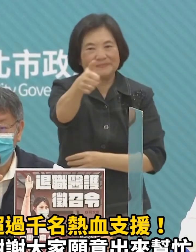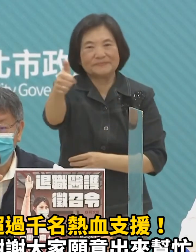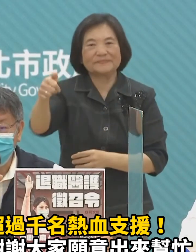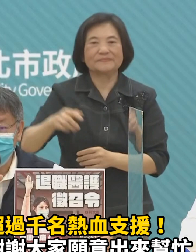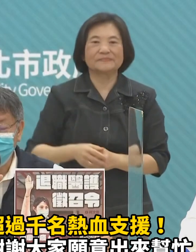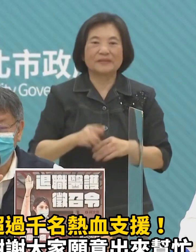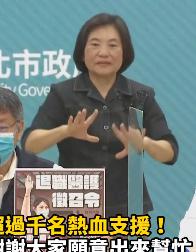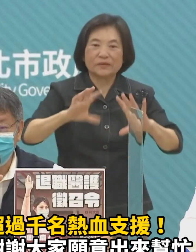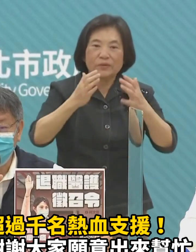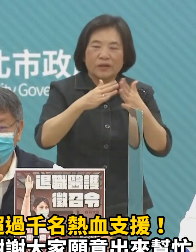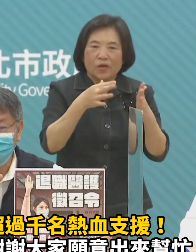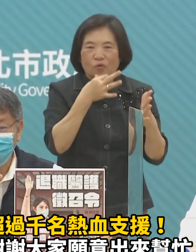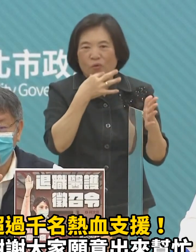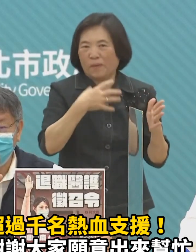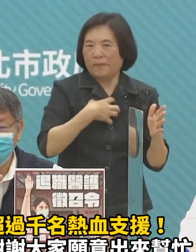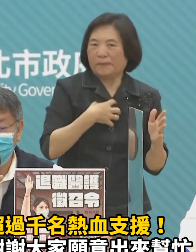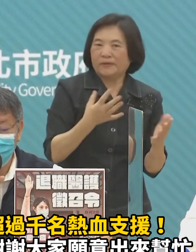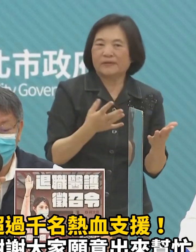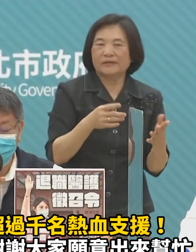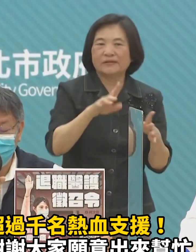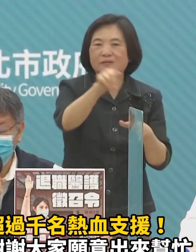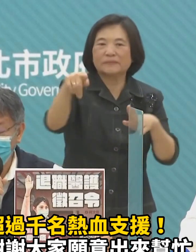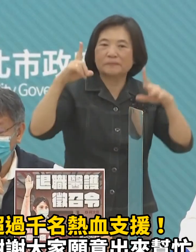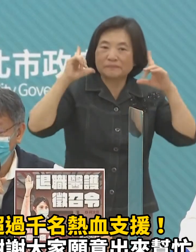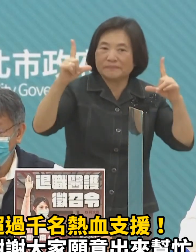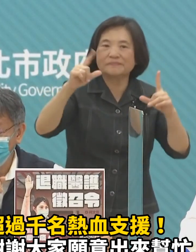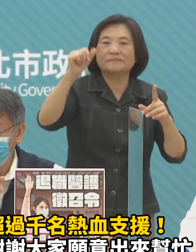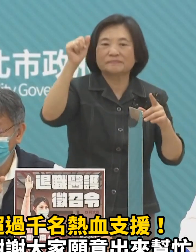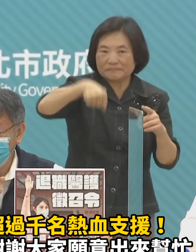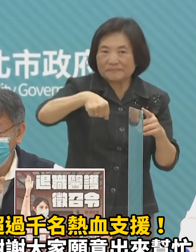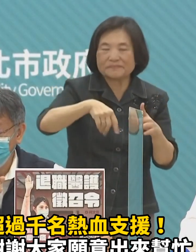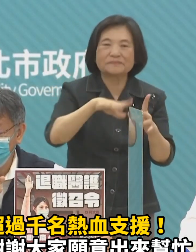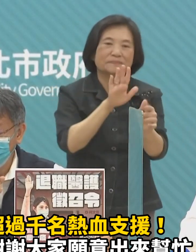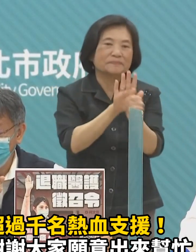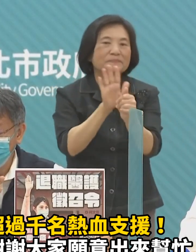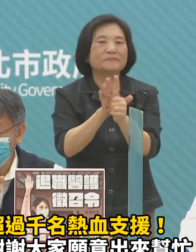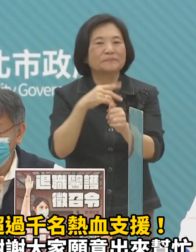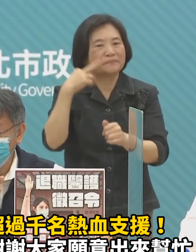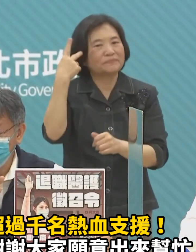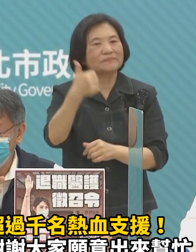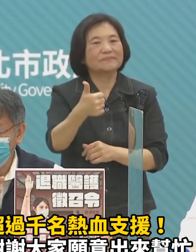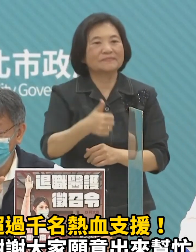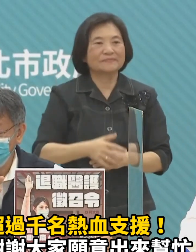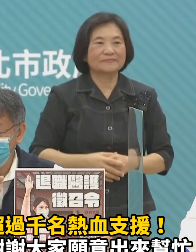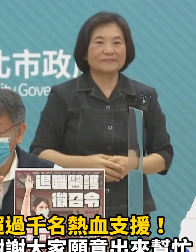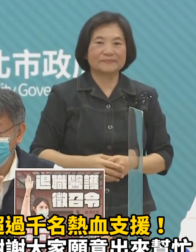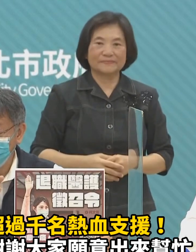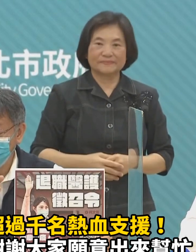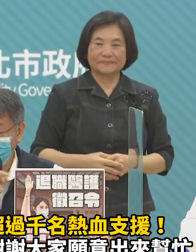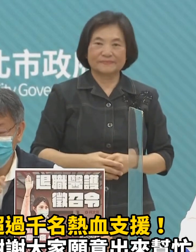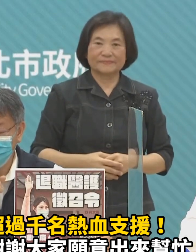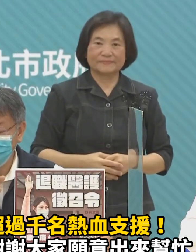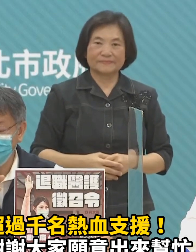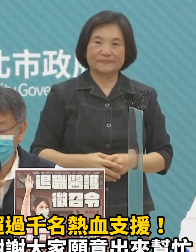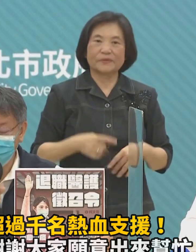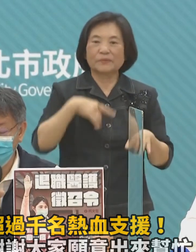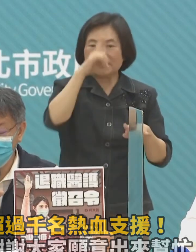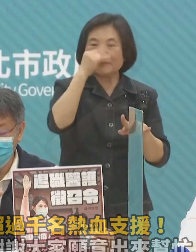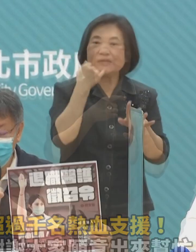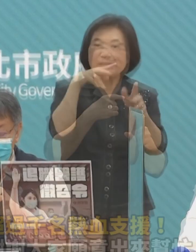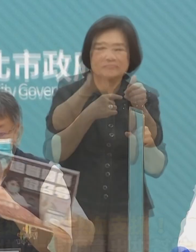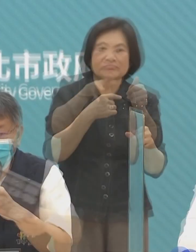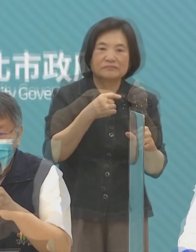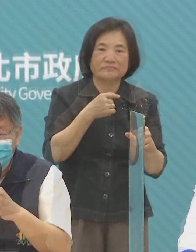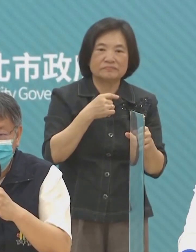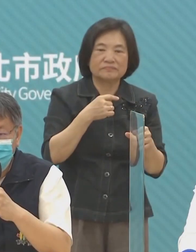这个国家危难的时候愿意出来帮忙，你知道吗？那我们还是希望你说啊，经过训练以后再